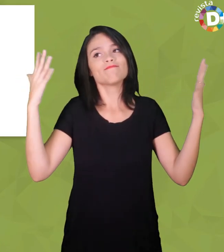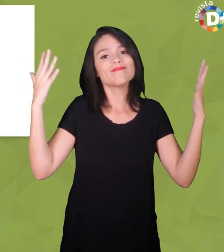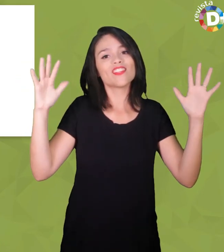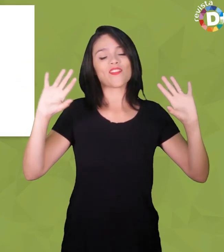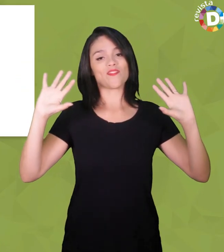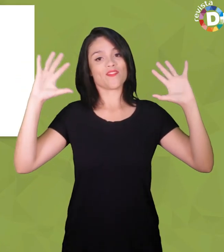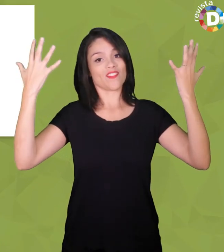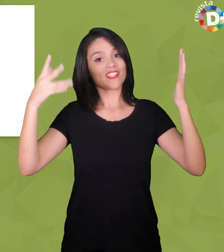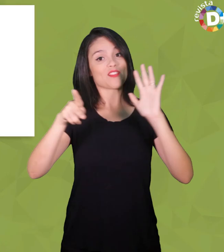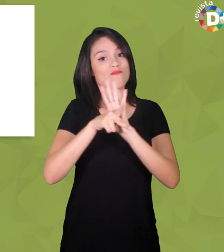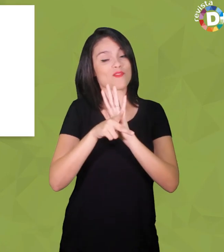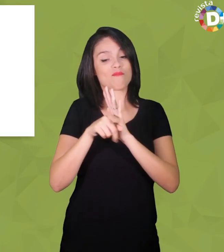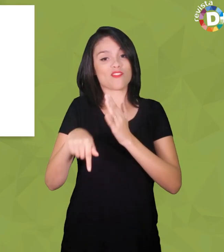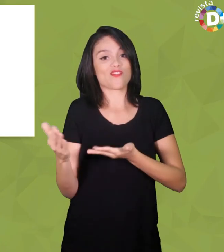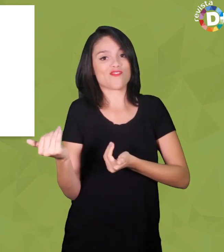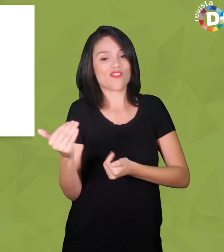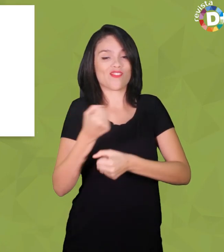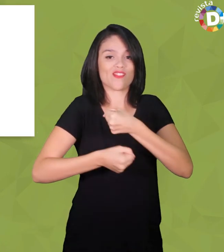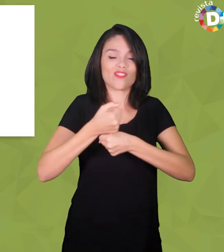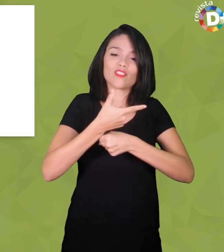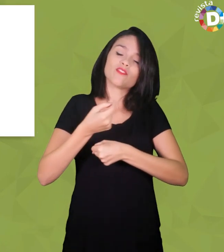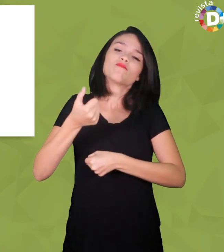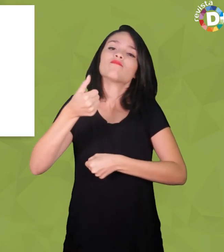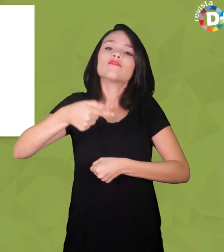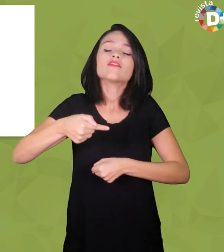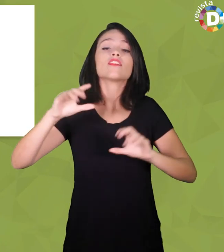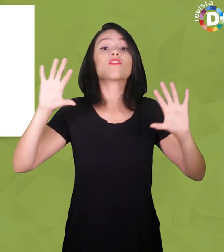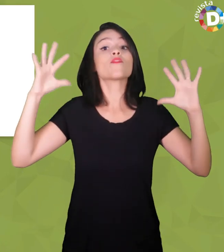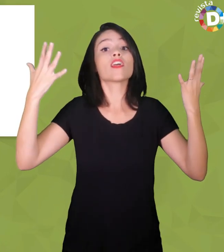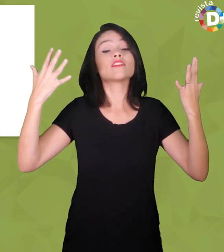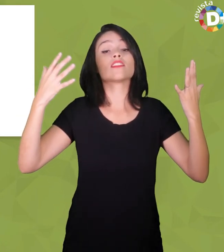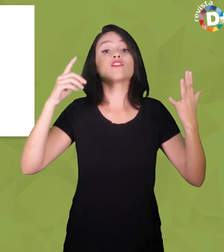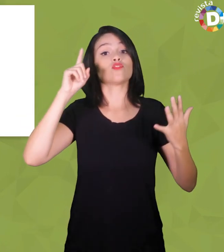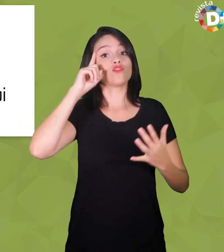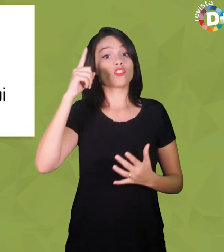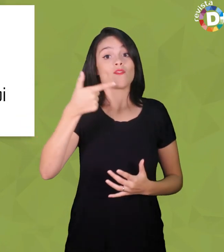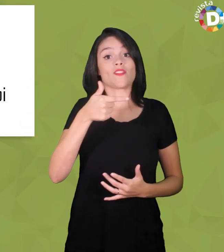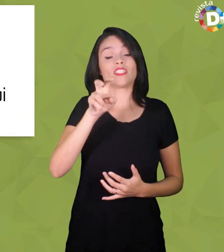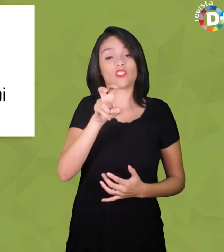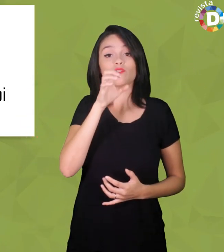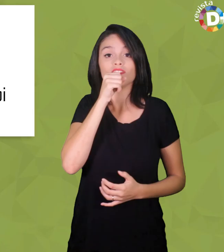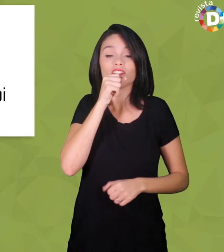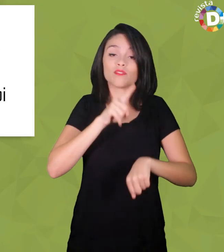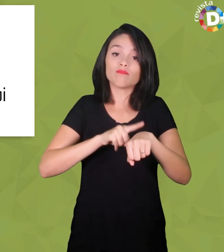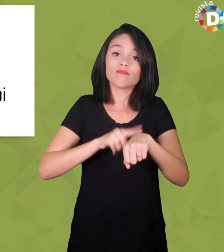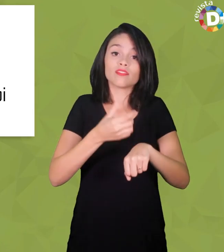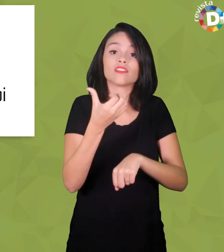qual 2017 ocorreu neste sábado 25 às 18 horas